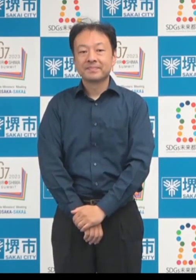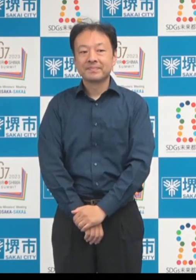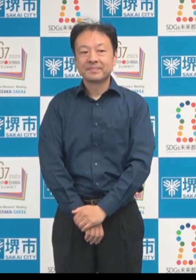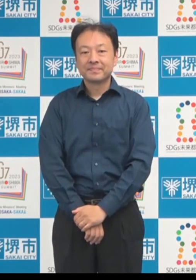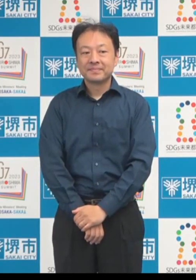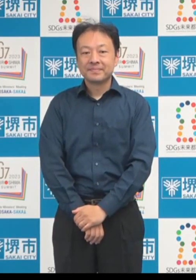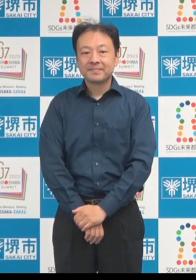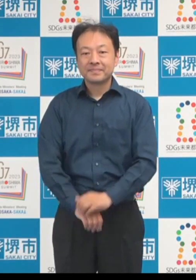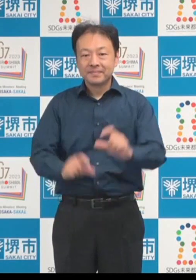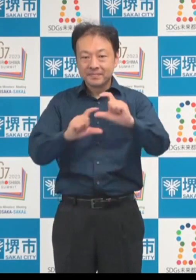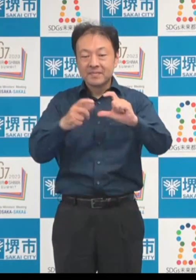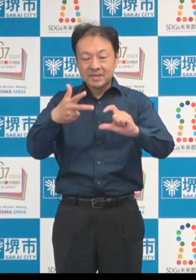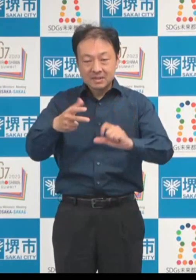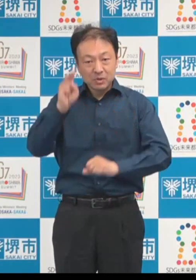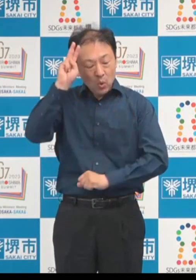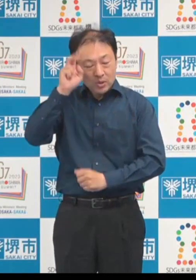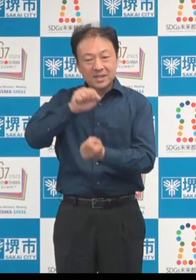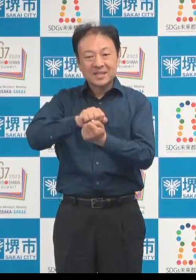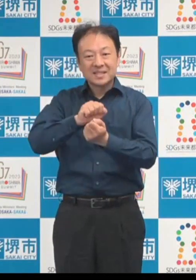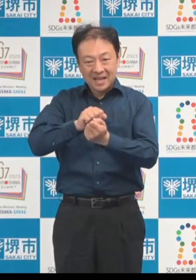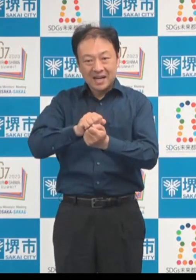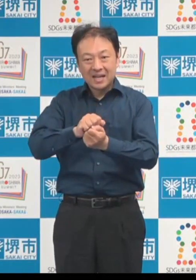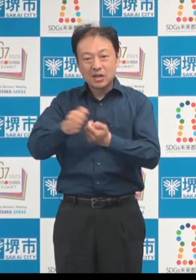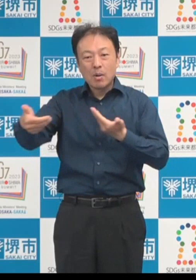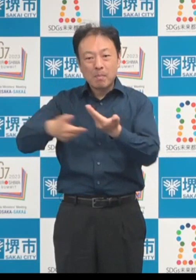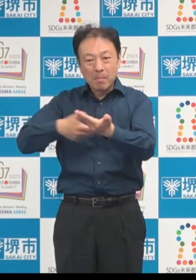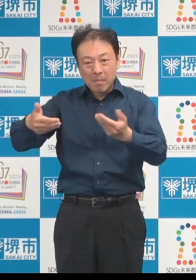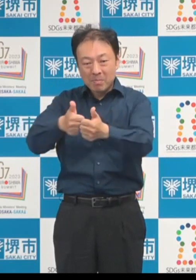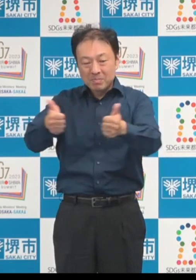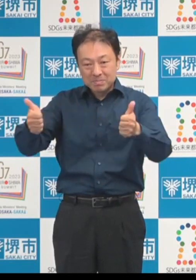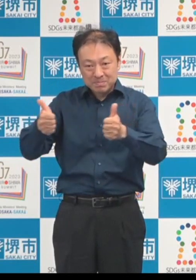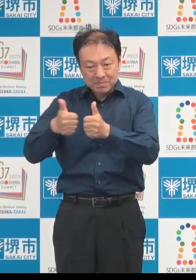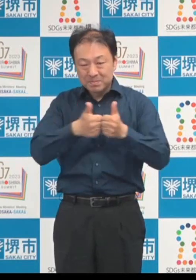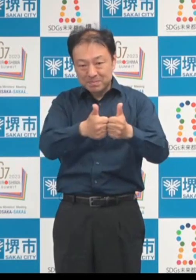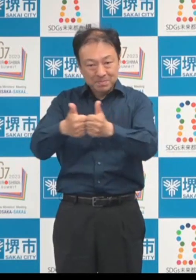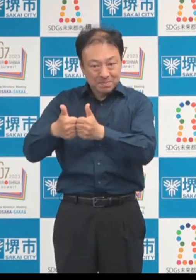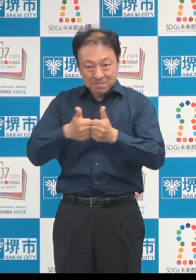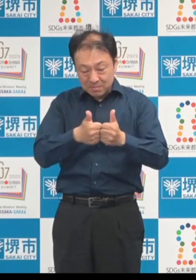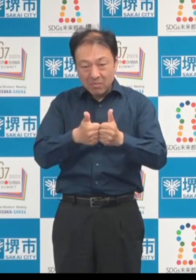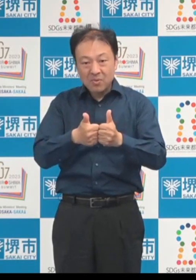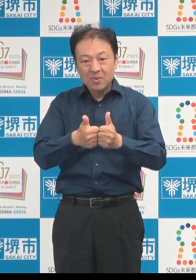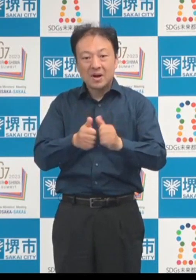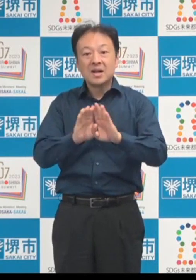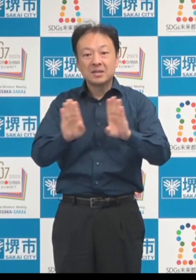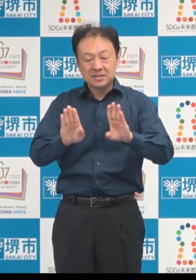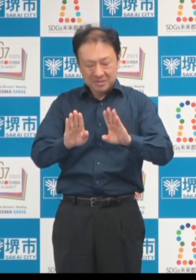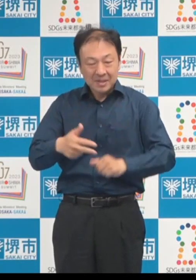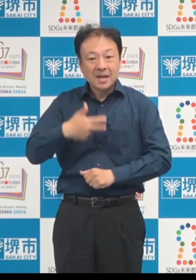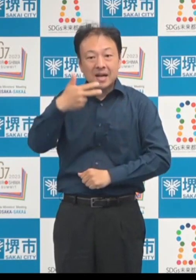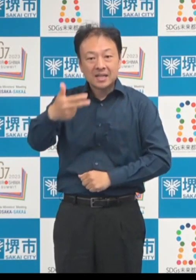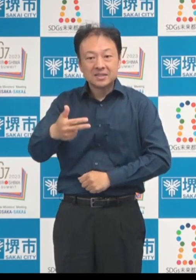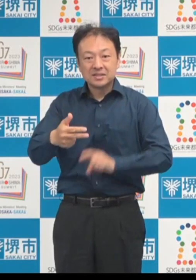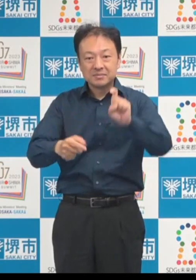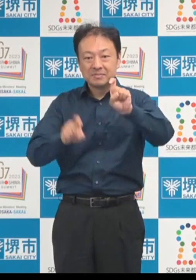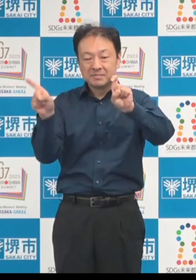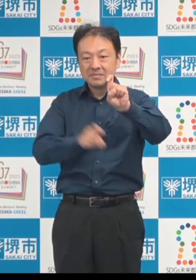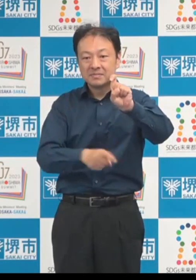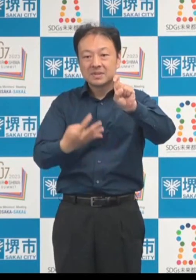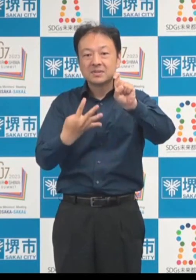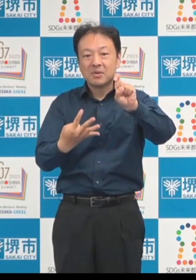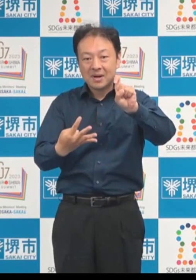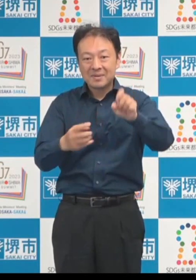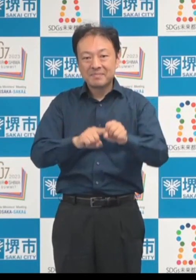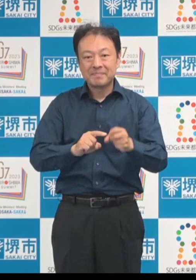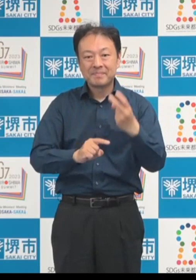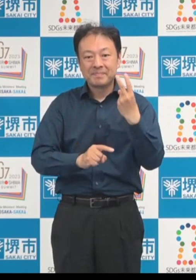今回の G7 大阪堺貿易大臣会合の開催を記念しまして、来週10月4日に2025年大